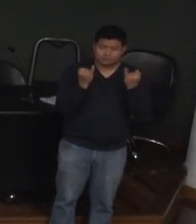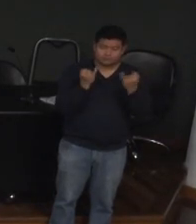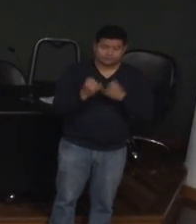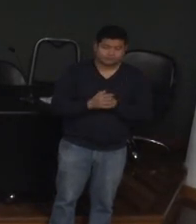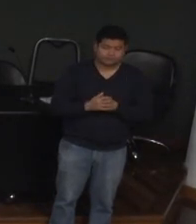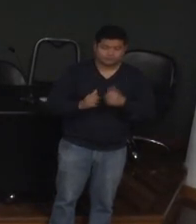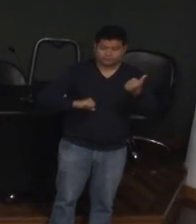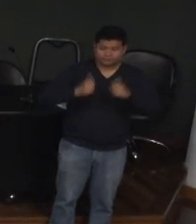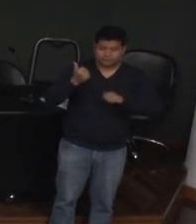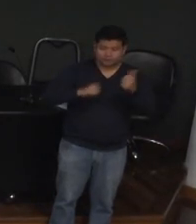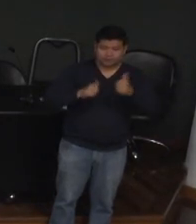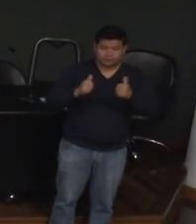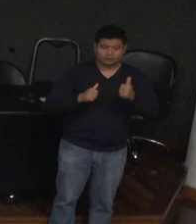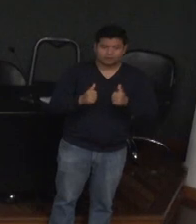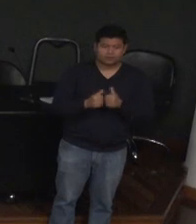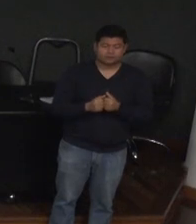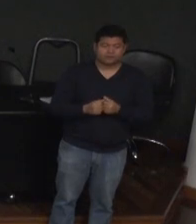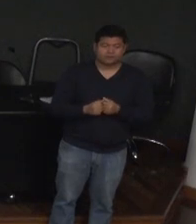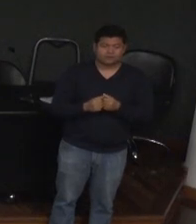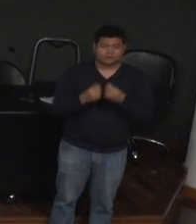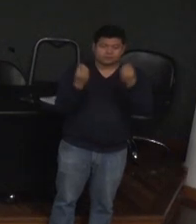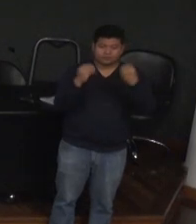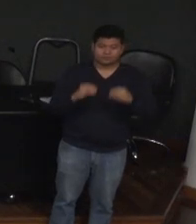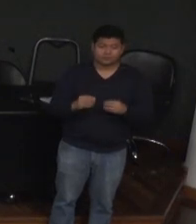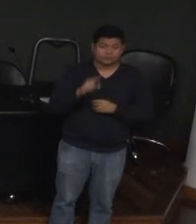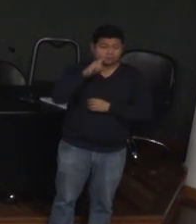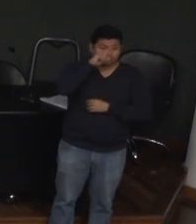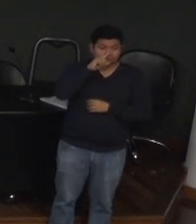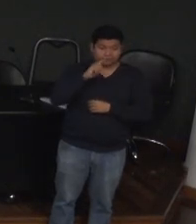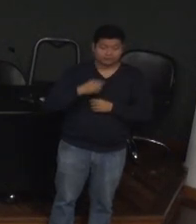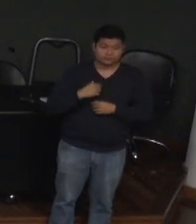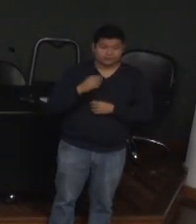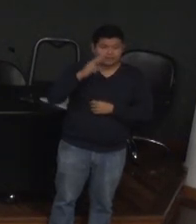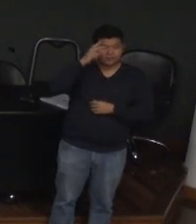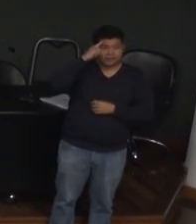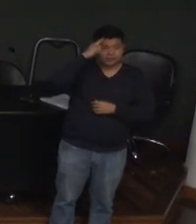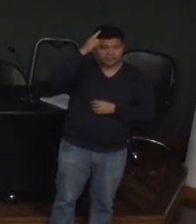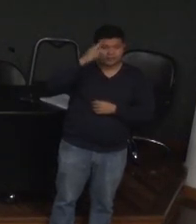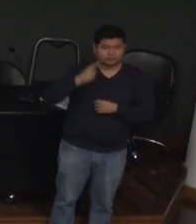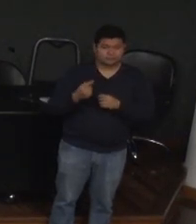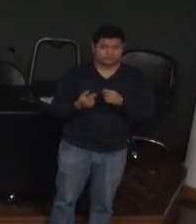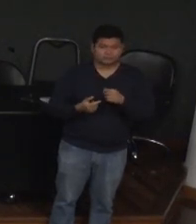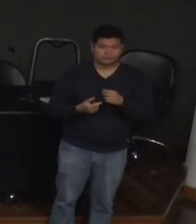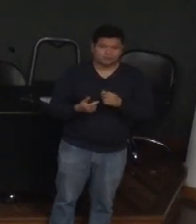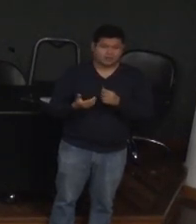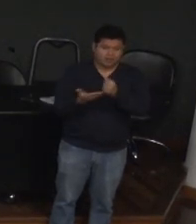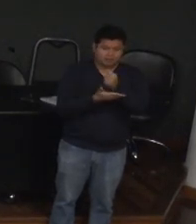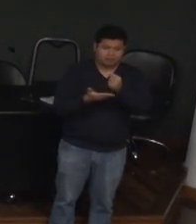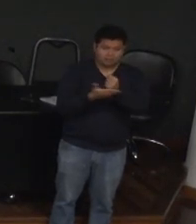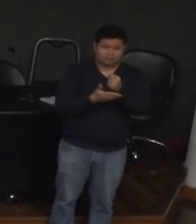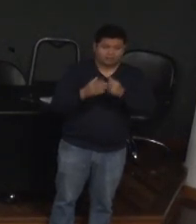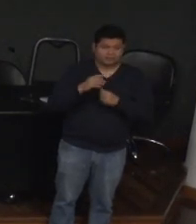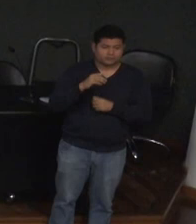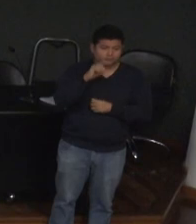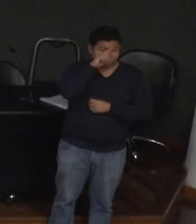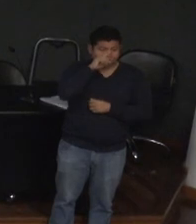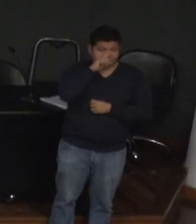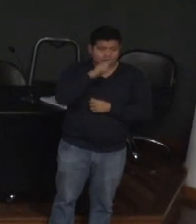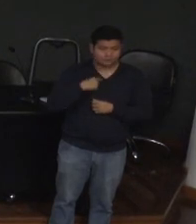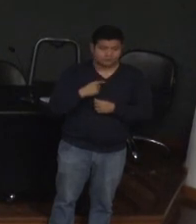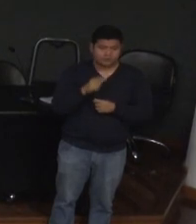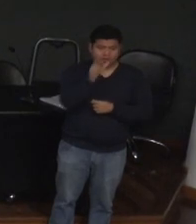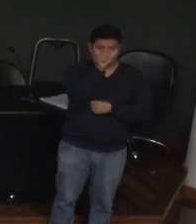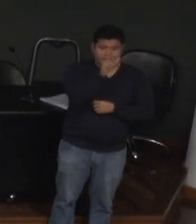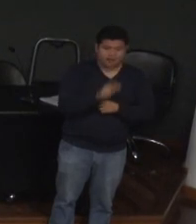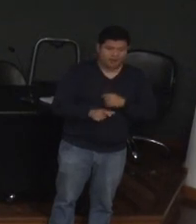Avaliação e classificação do risco. Que daí, lembram lá da matriz de risco inteira? Tem a parte azul, a parte vermelha e a parte roxa,